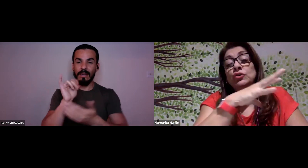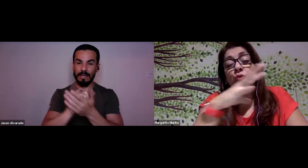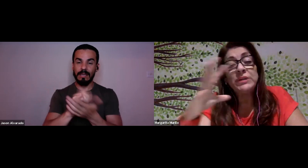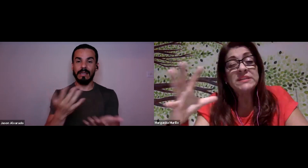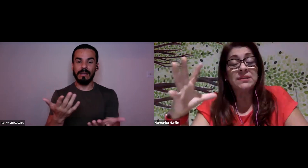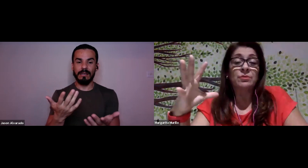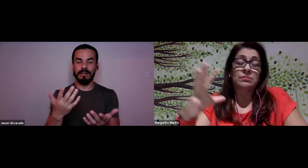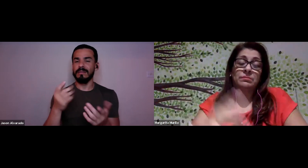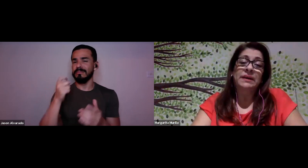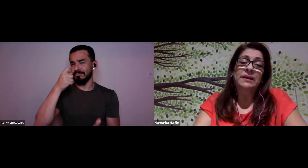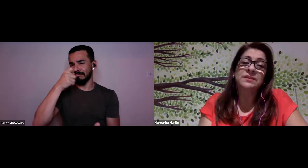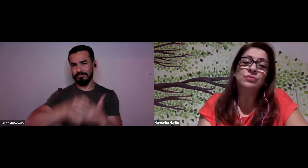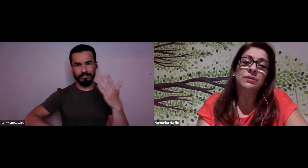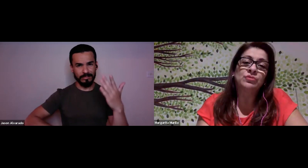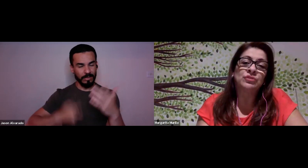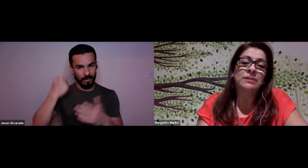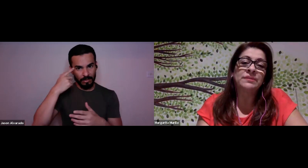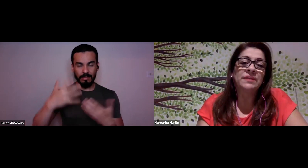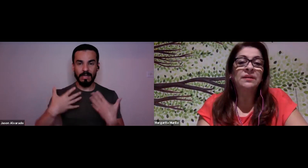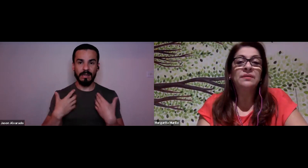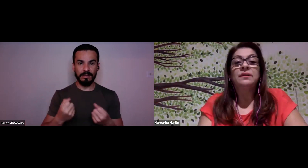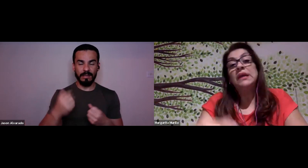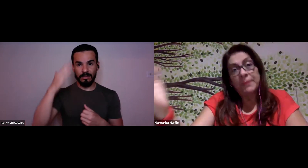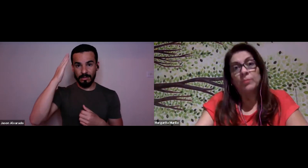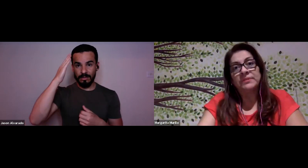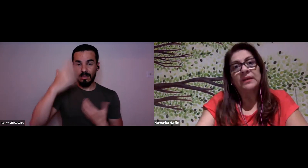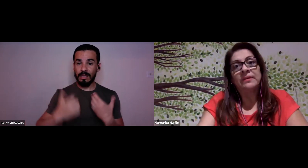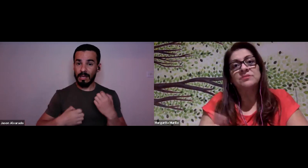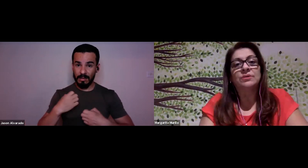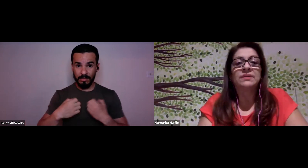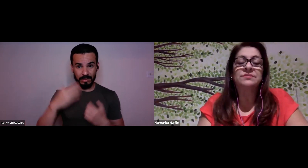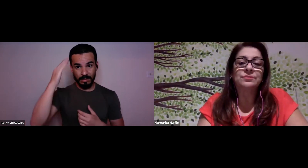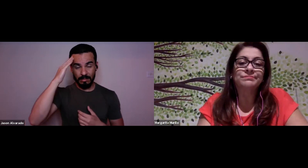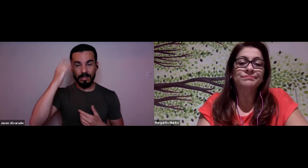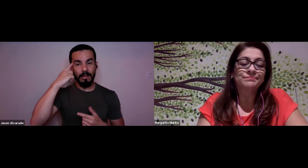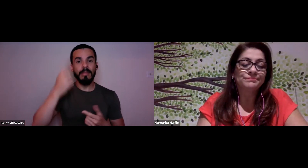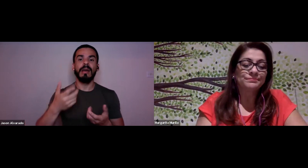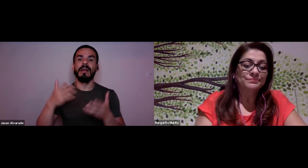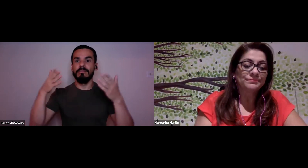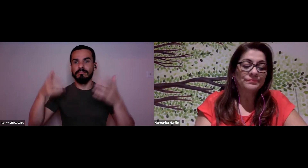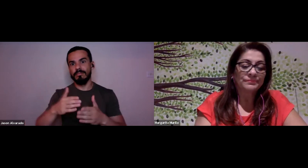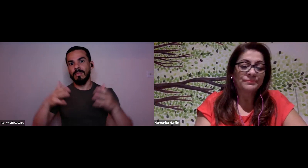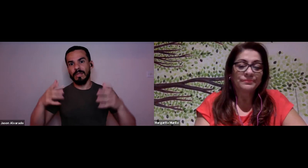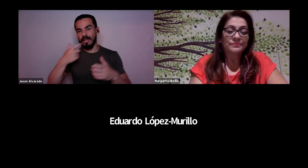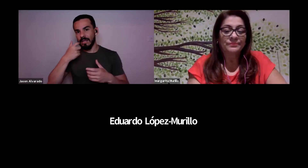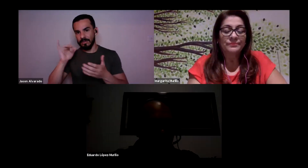sido durísimo para la salud emocional y mental y para aumentar la adicción a esto